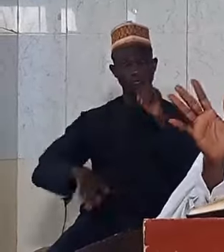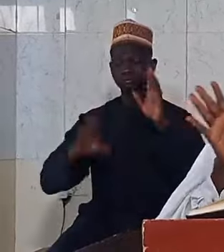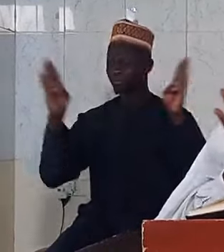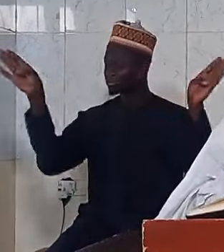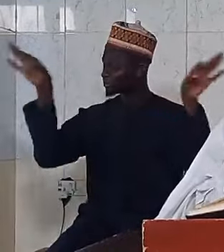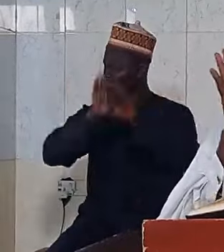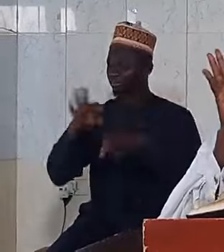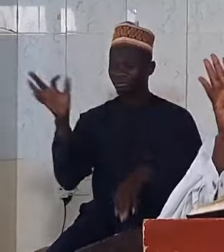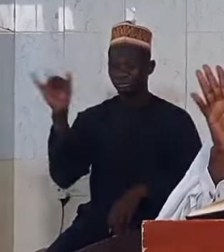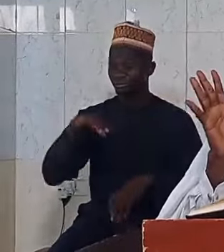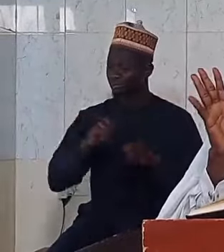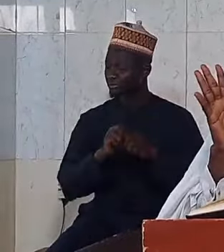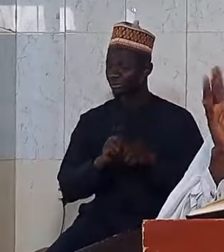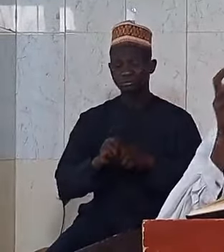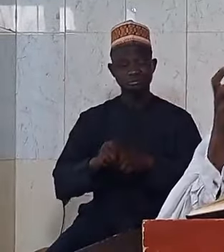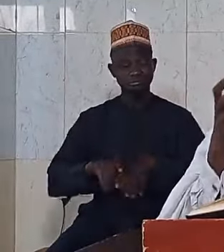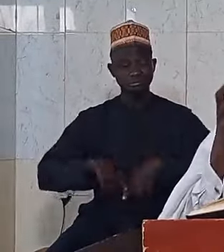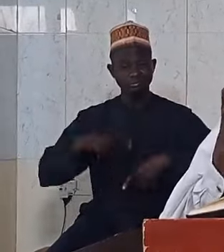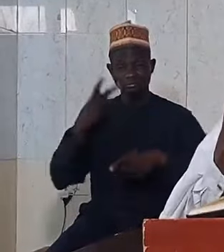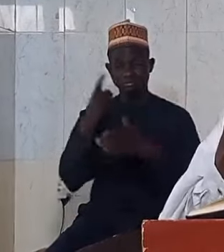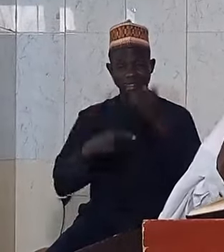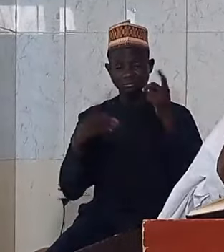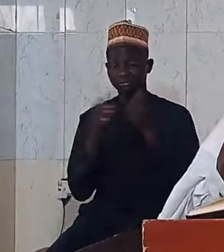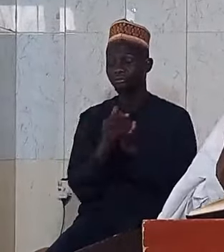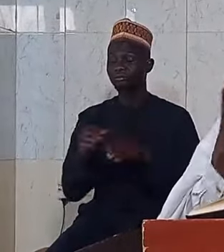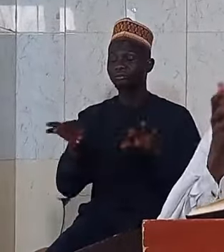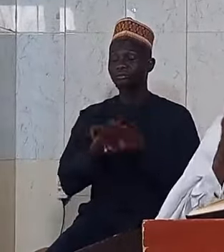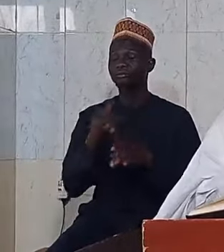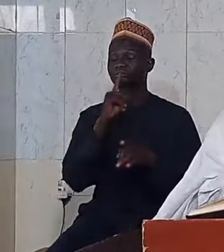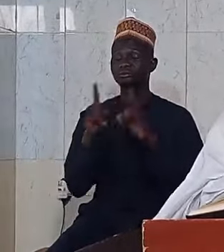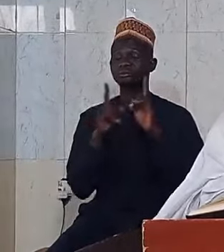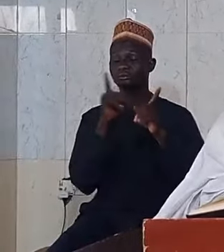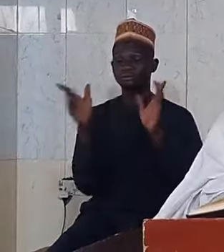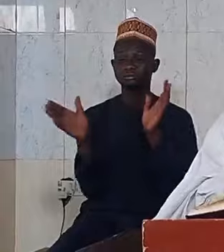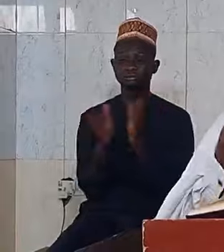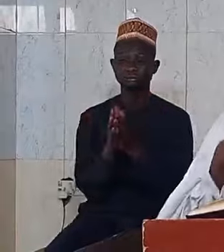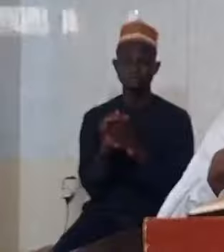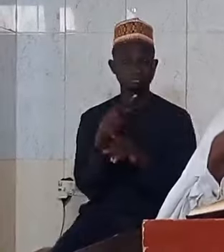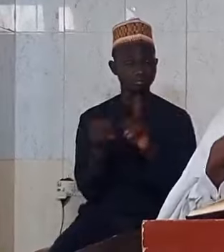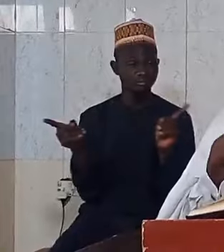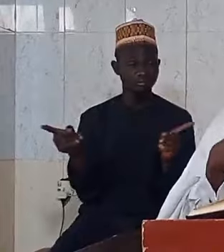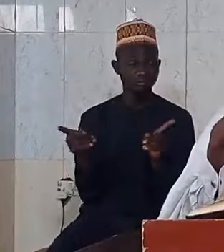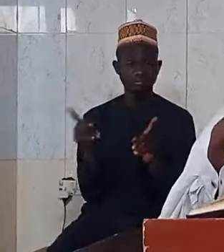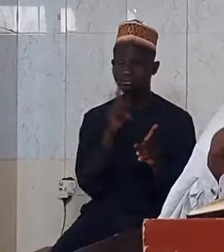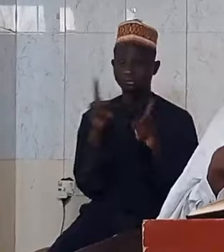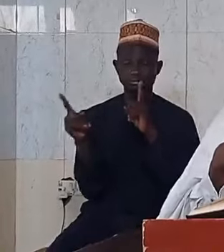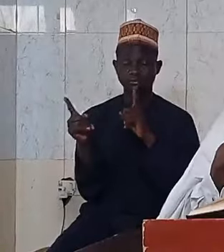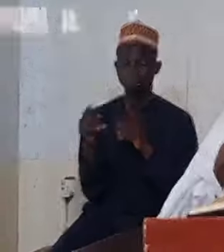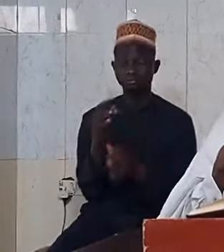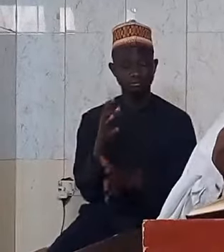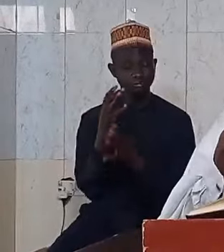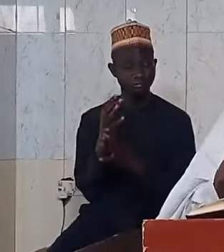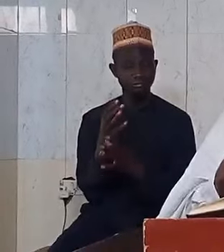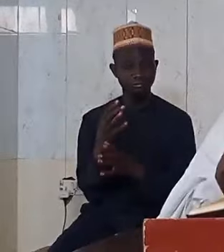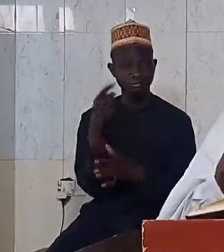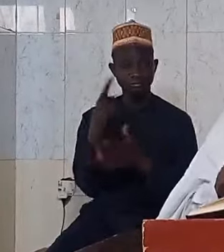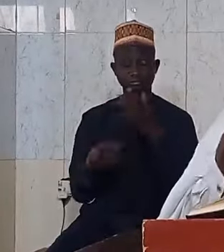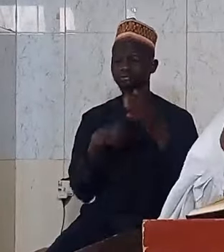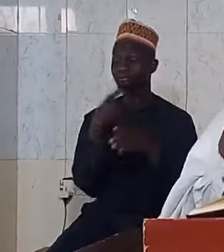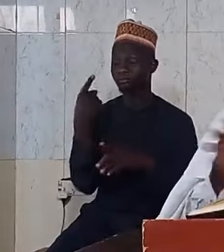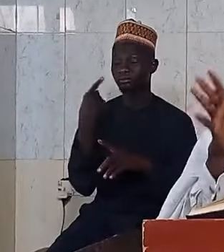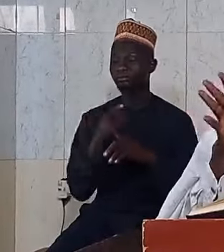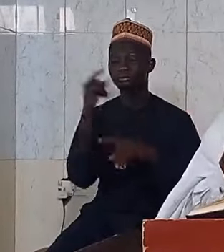su ko suna da daraja yanzu ba zancen darajar ta su ake ko rashin daraja ba amma maganar kudura ne shi abinda kake